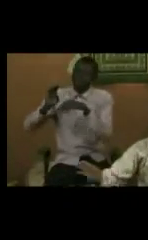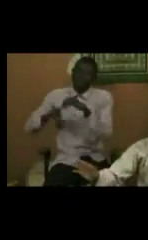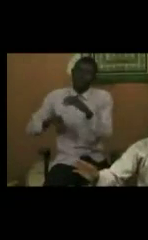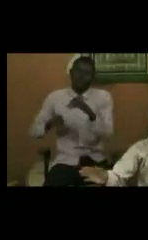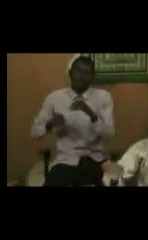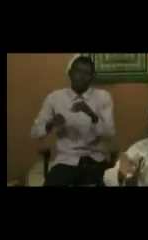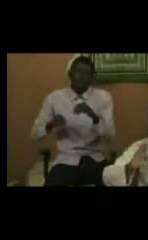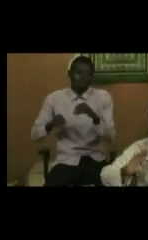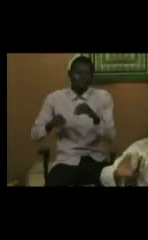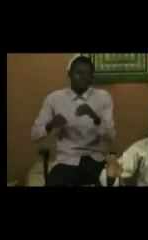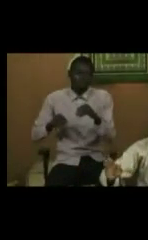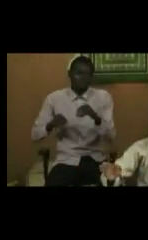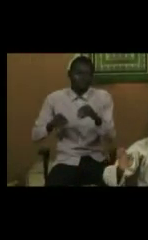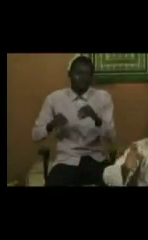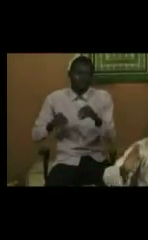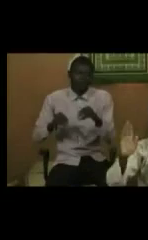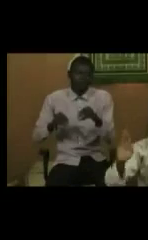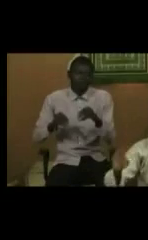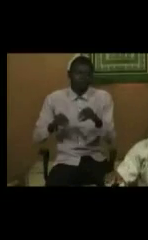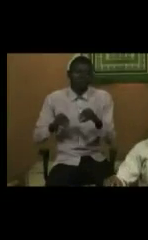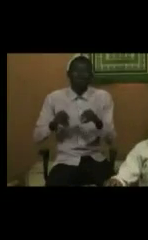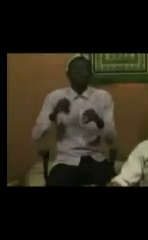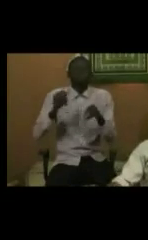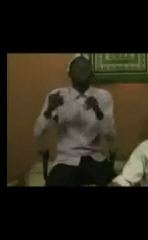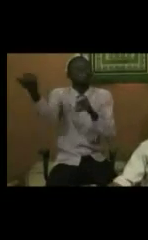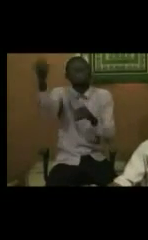ajo o ti leto lati di orin ku